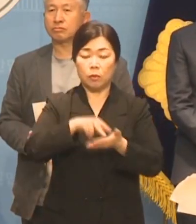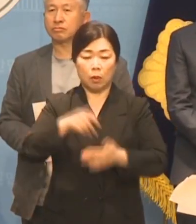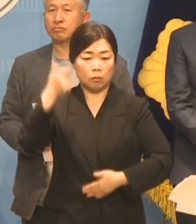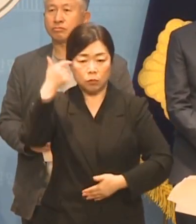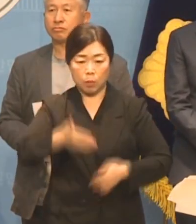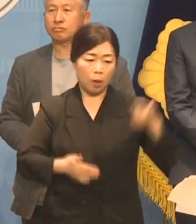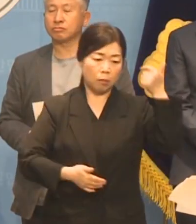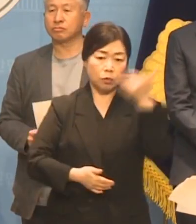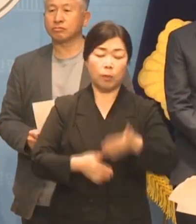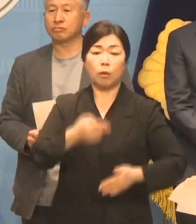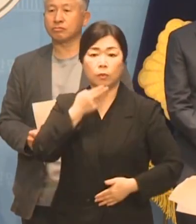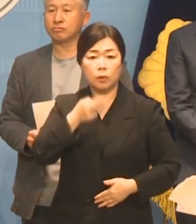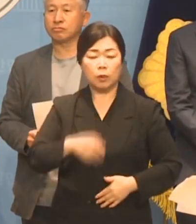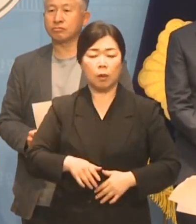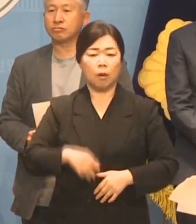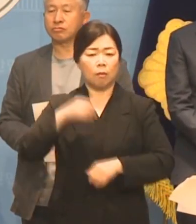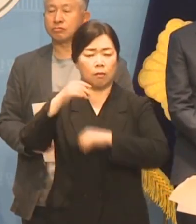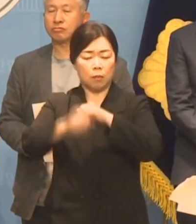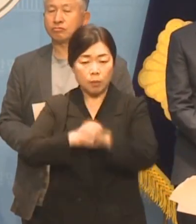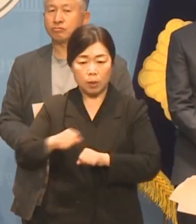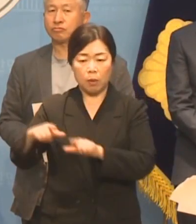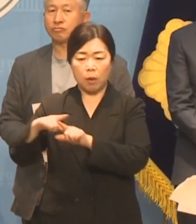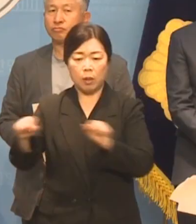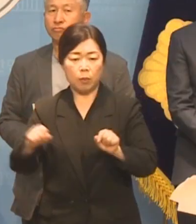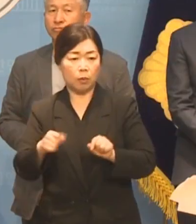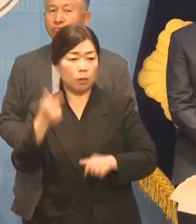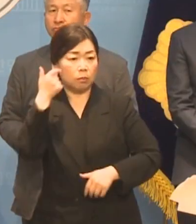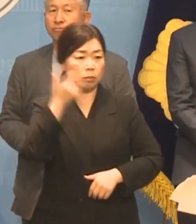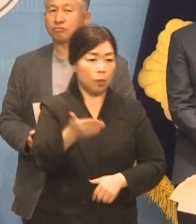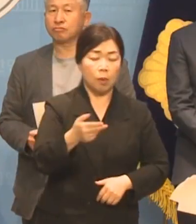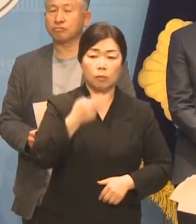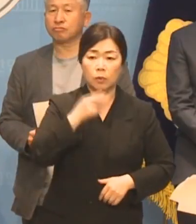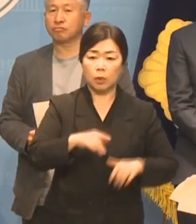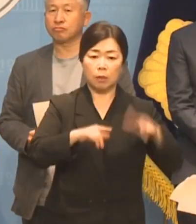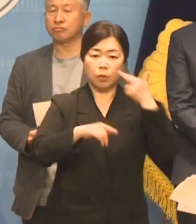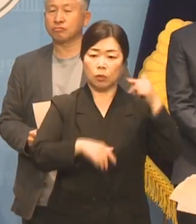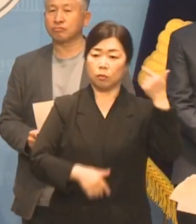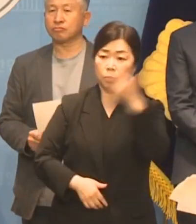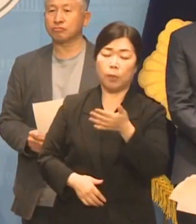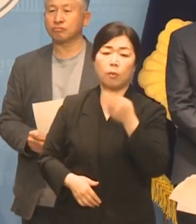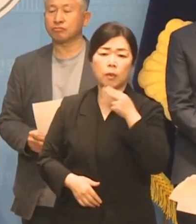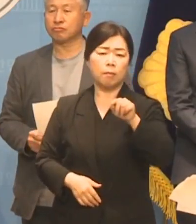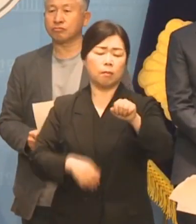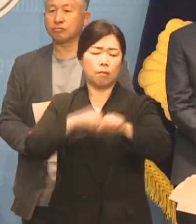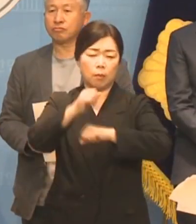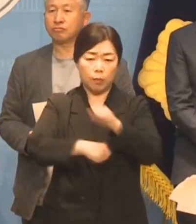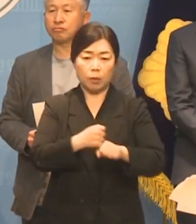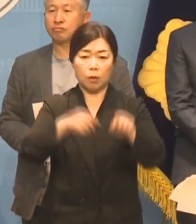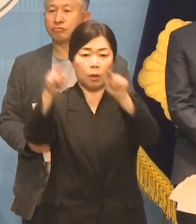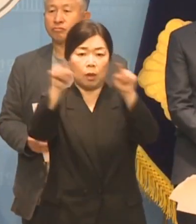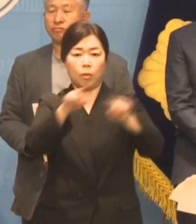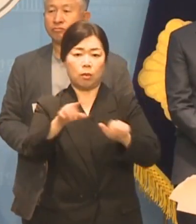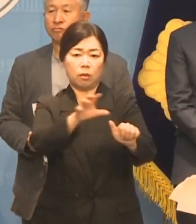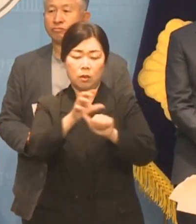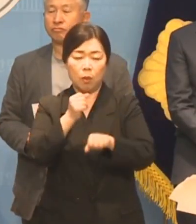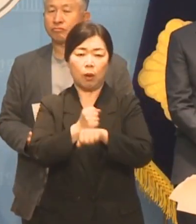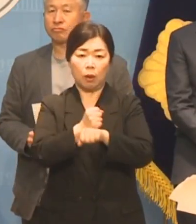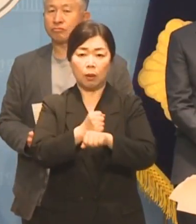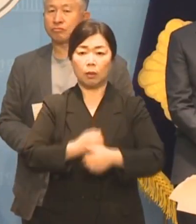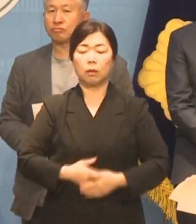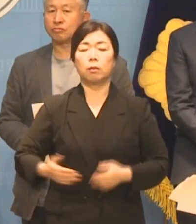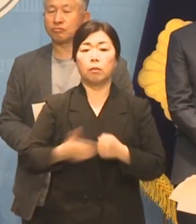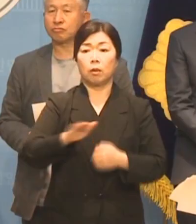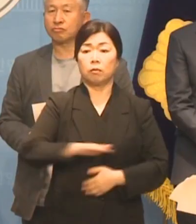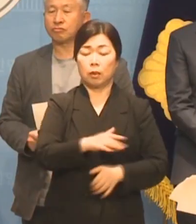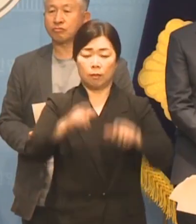강대국들이 전쟁 시나리오에 편입되고 있습니다. 우리는 분명히 선언합니다. 동북아시아의